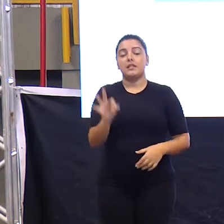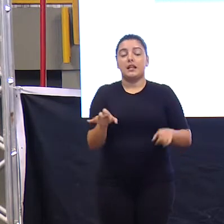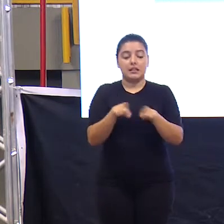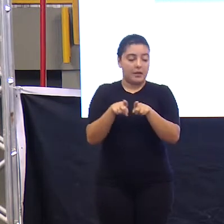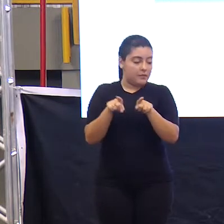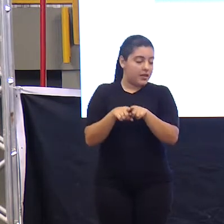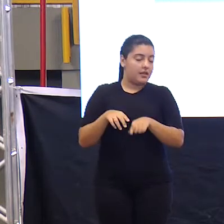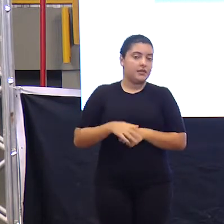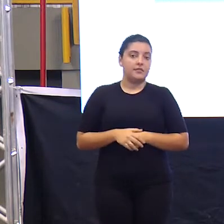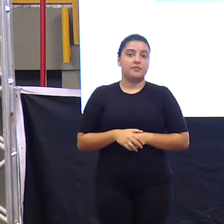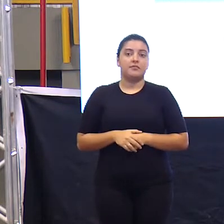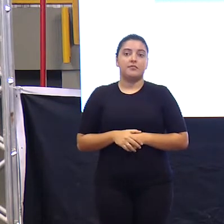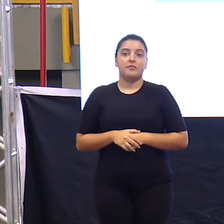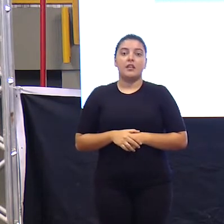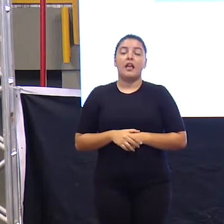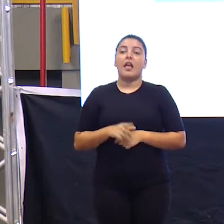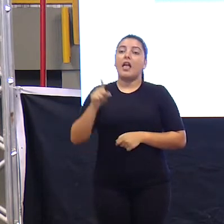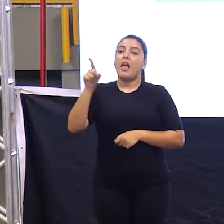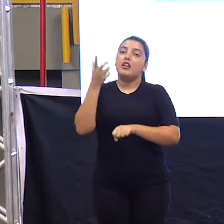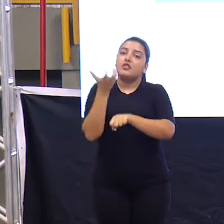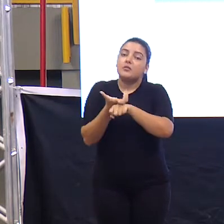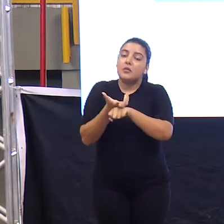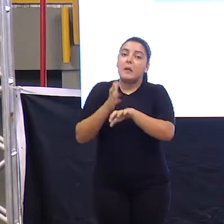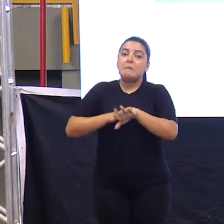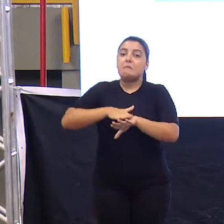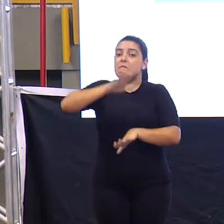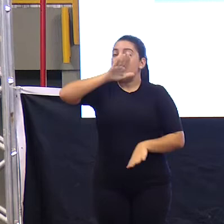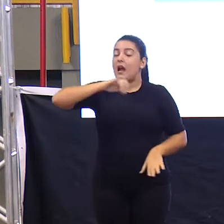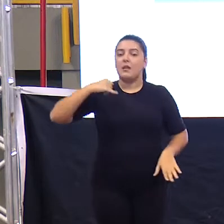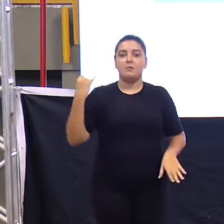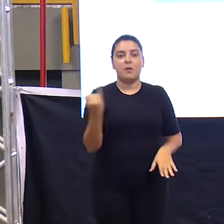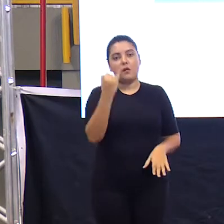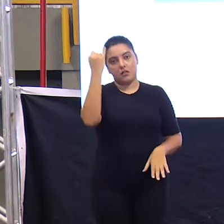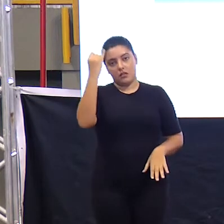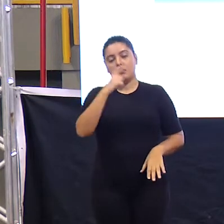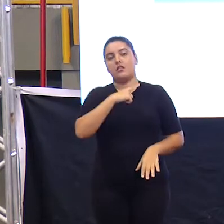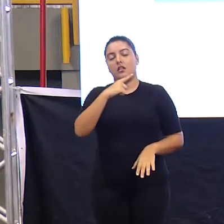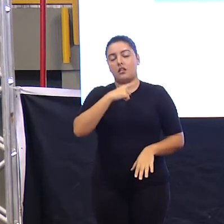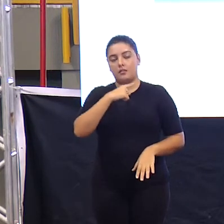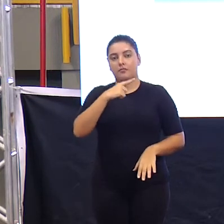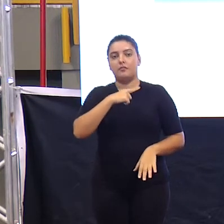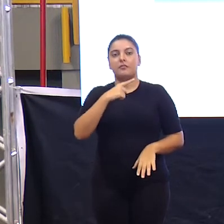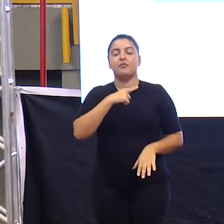Então, porcentagem é as matérias mais importantes